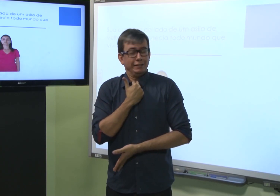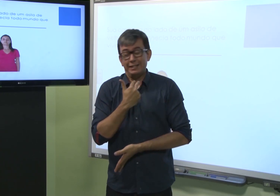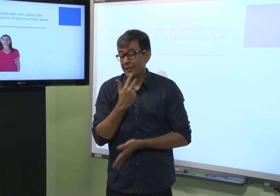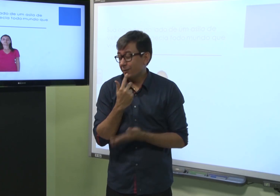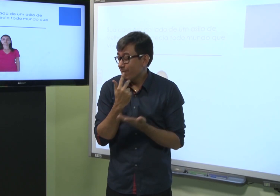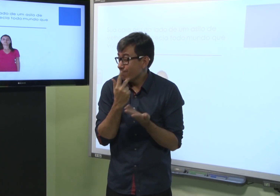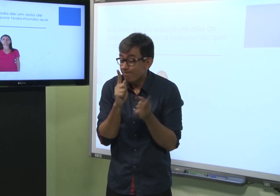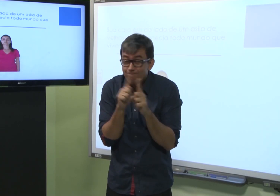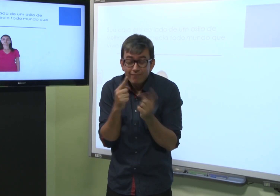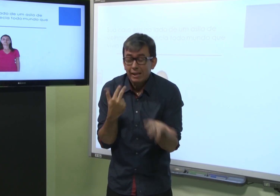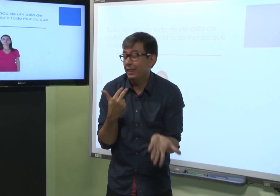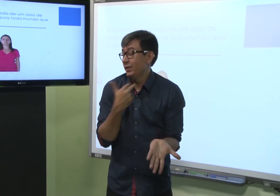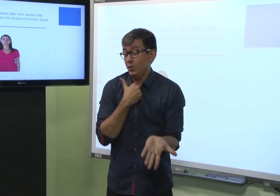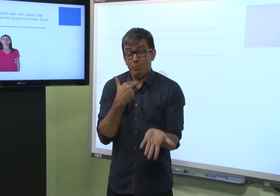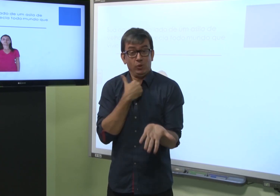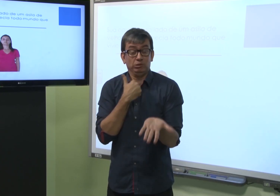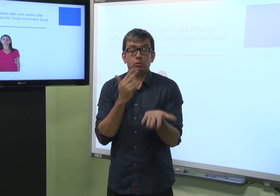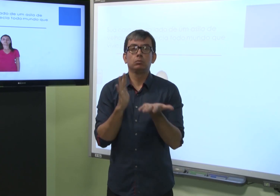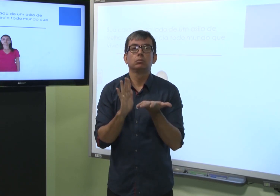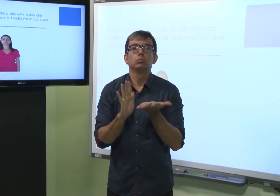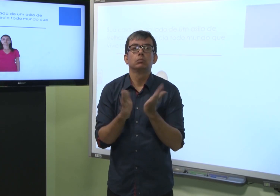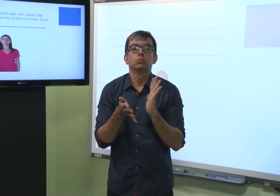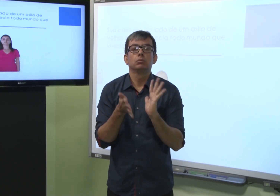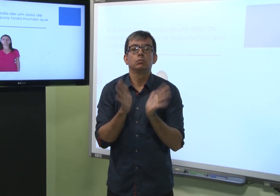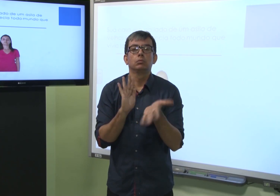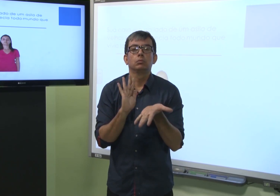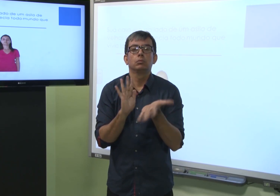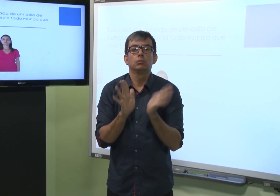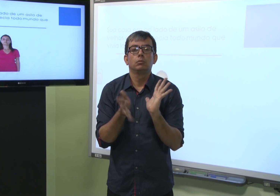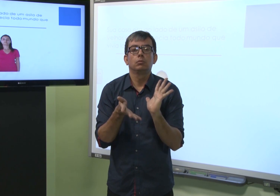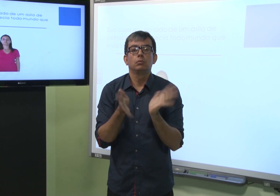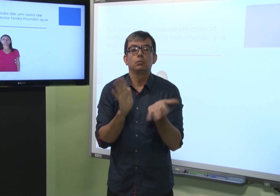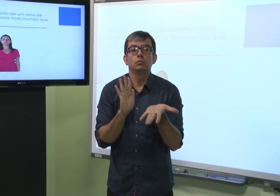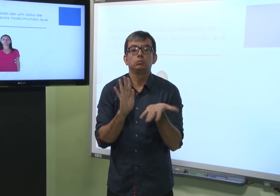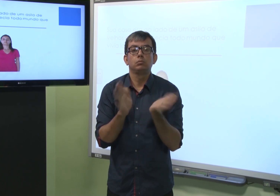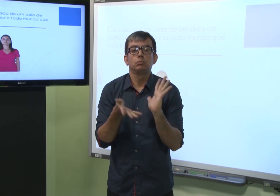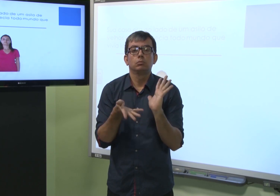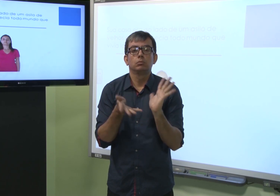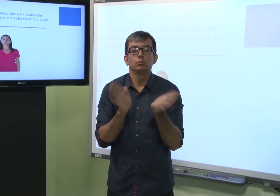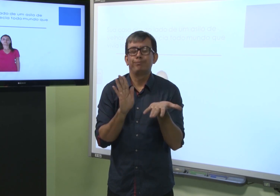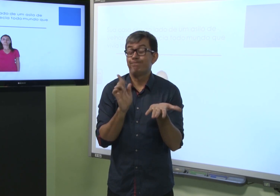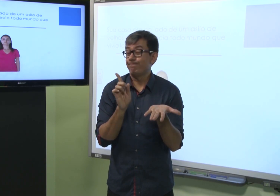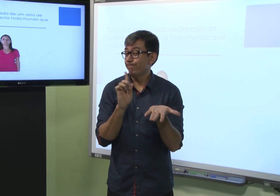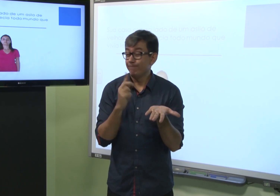vocês não podem, de hipótese alguma, sinalizarem dessa forma.